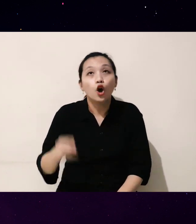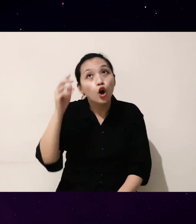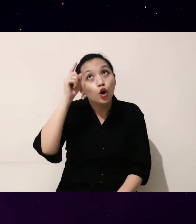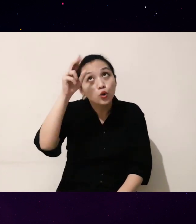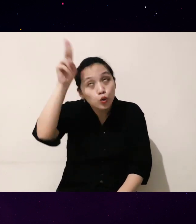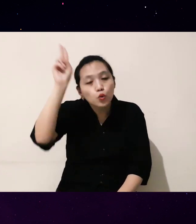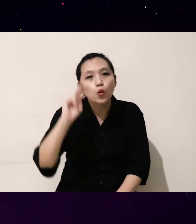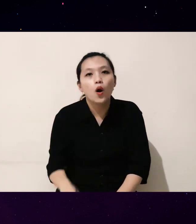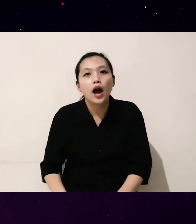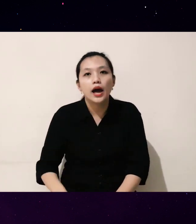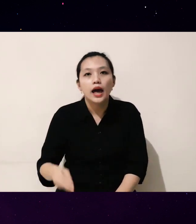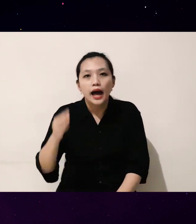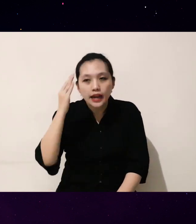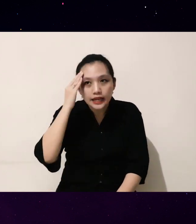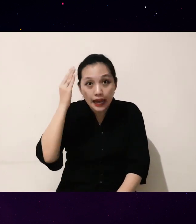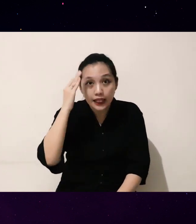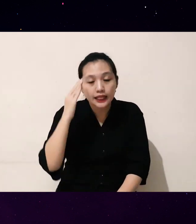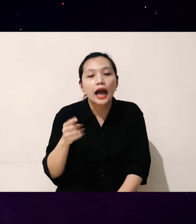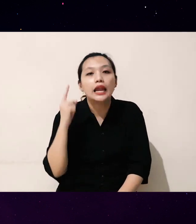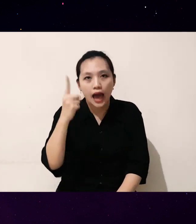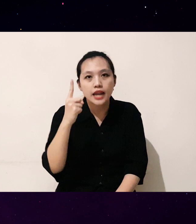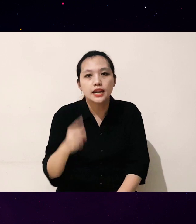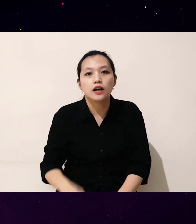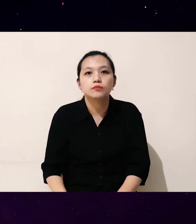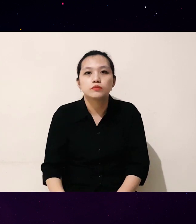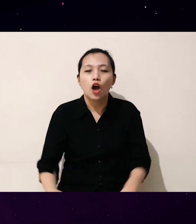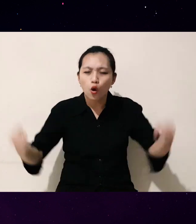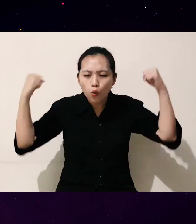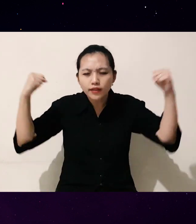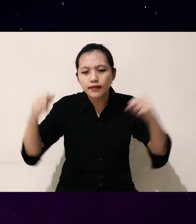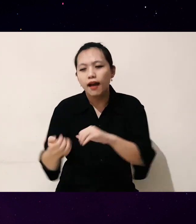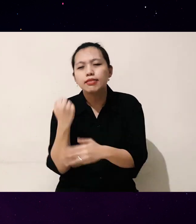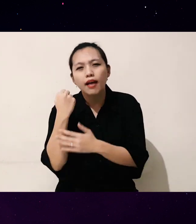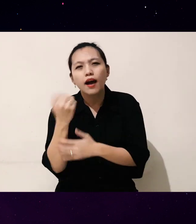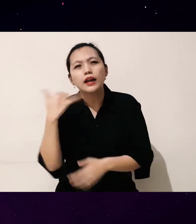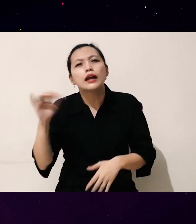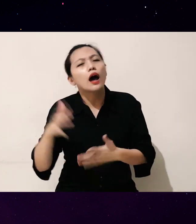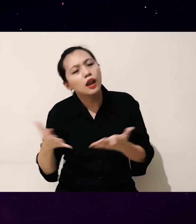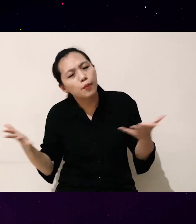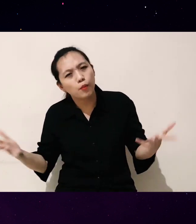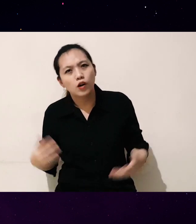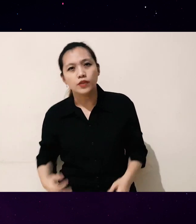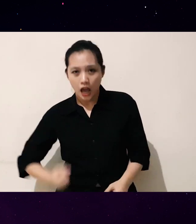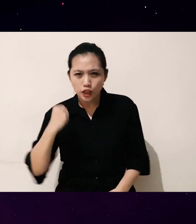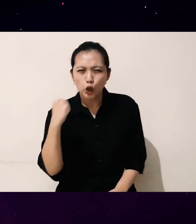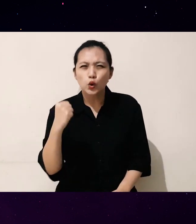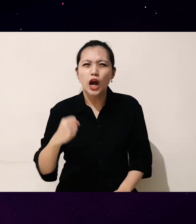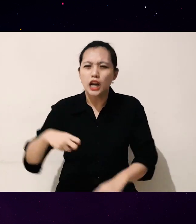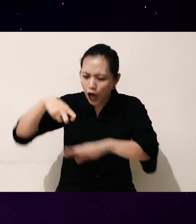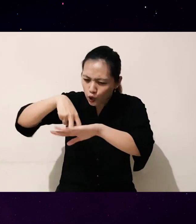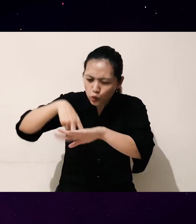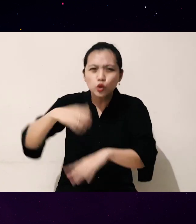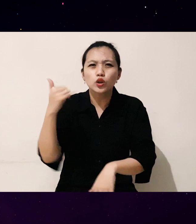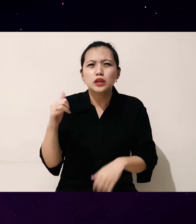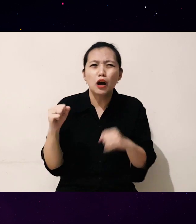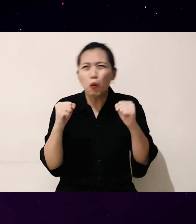hadapan Tuhan. Hari ini Tuhan mengingatkan Anda. Yesaya pasal 35 ayat 3-4 berkata, kuatkanlah